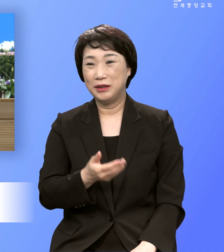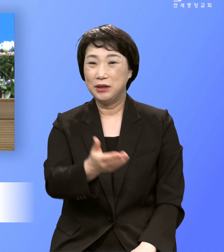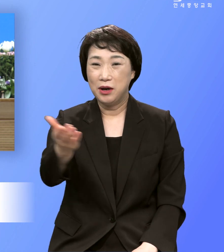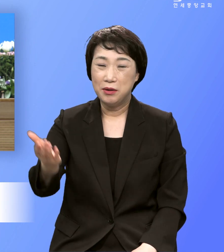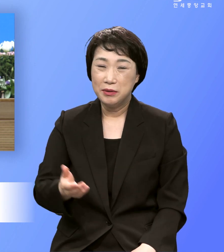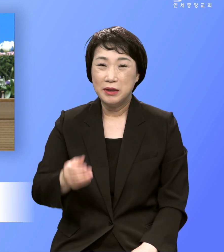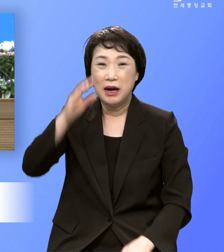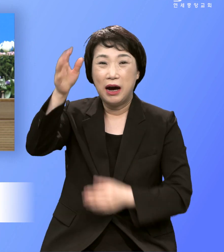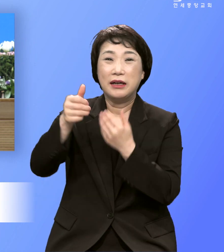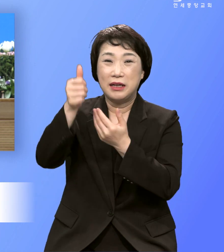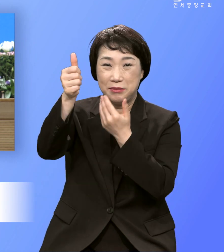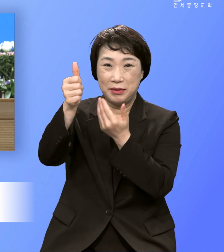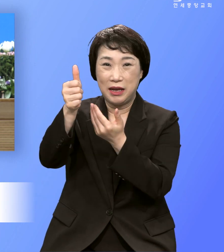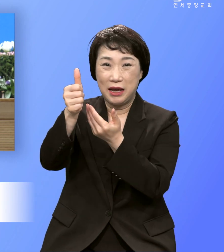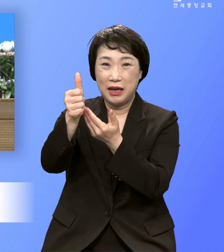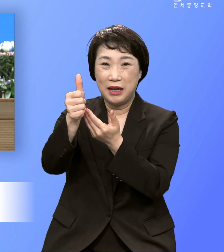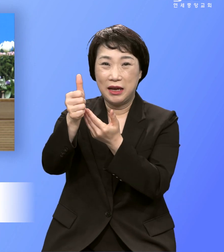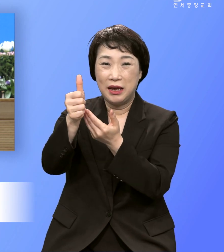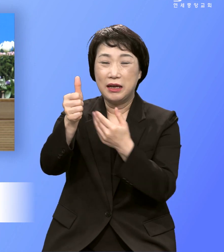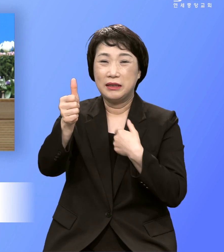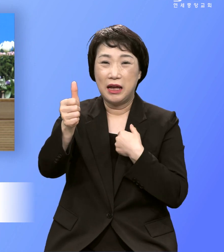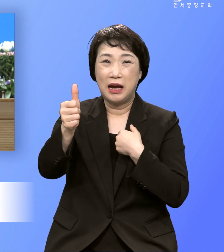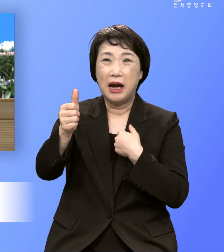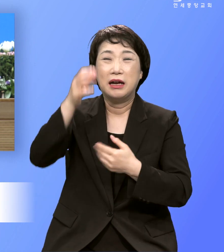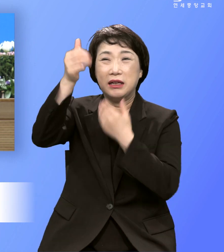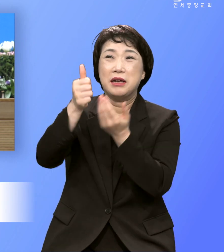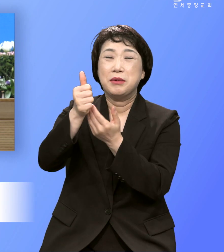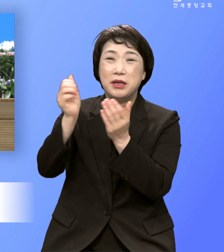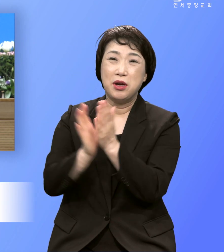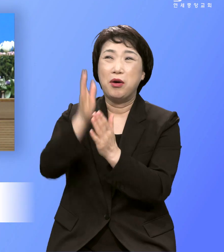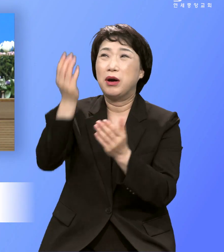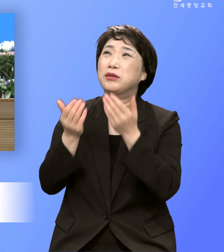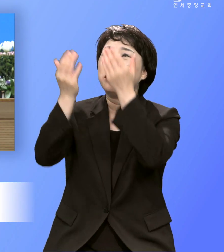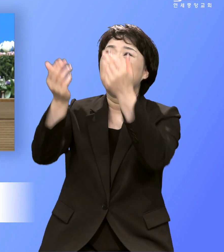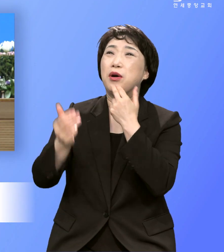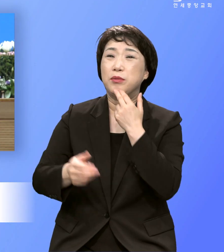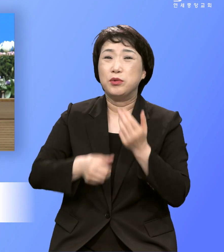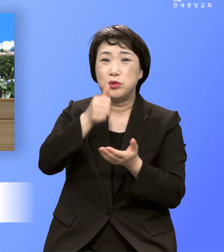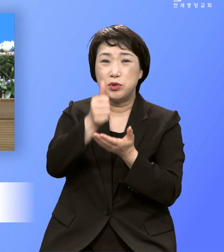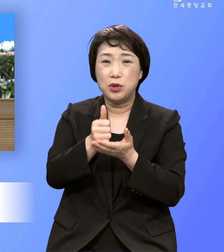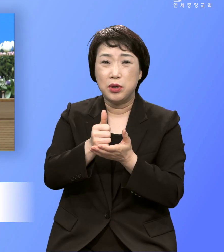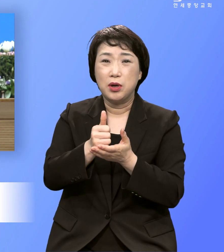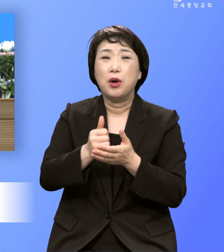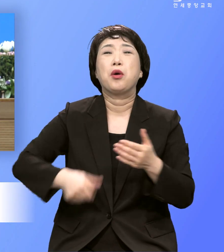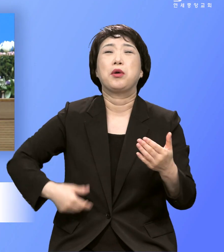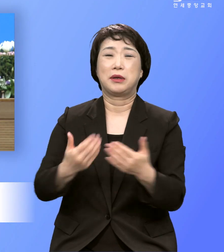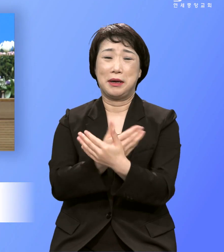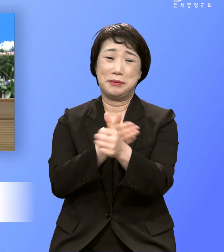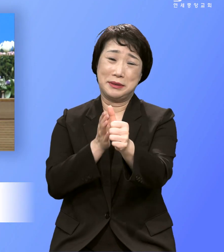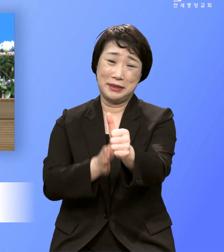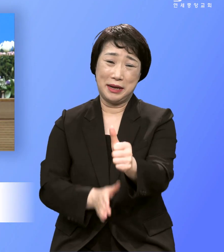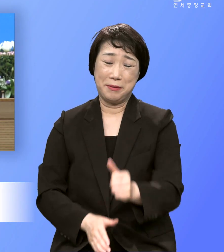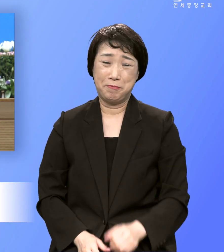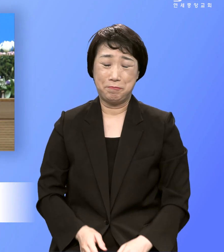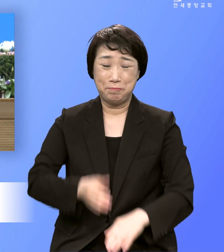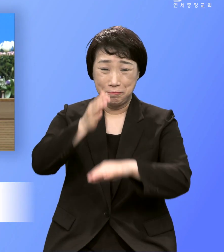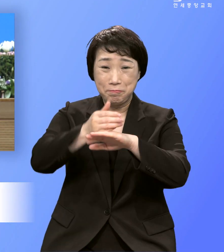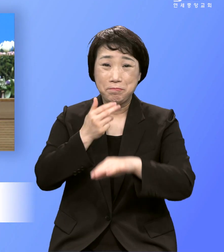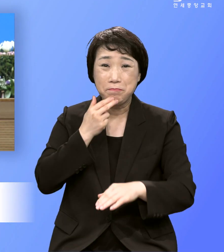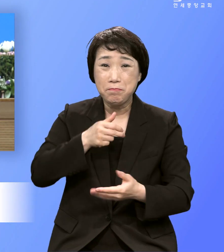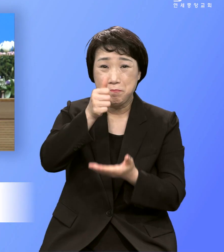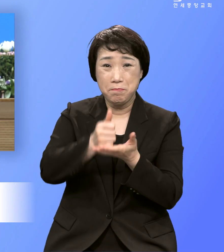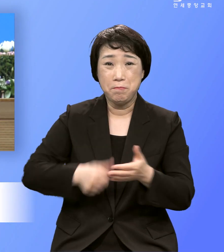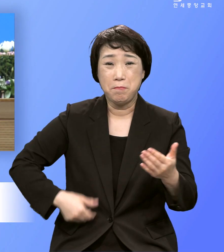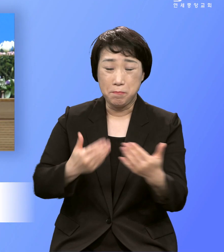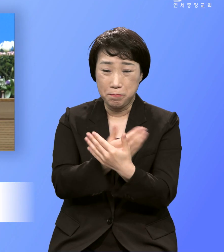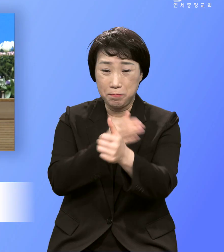여러분들이 하나님 앞에 내가 하나님을 영화롭게 하지 못한 죄를 회개하십시오. 감사하지 못한